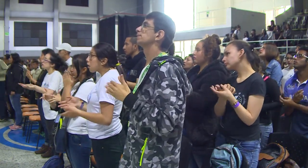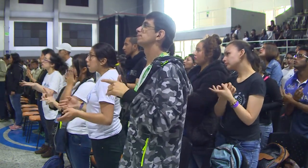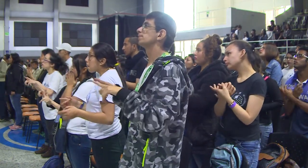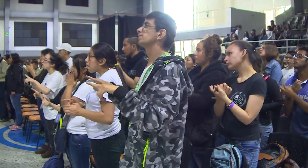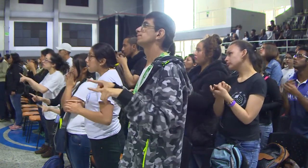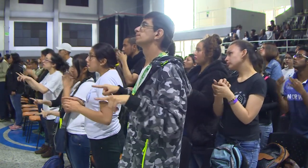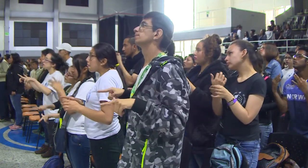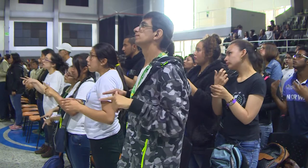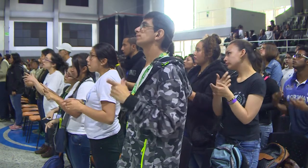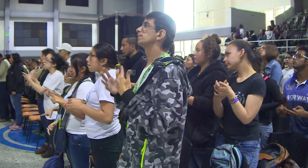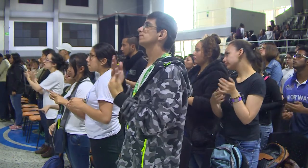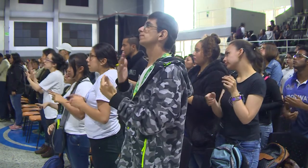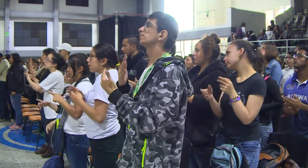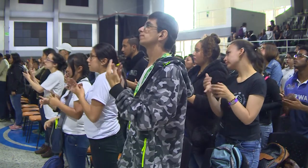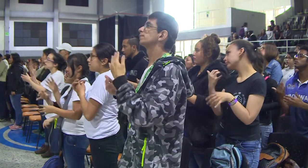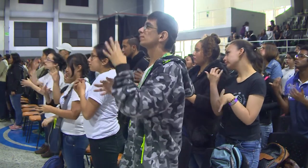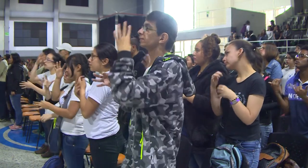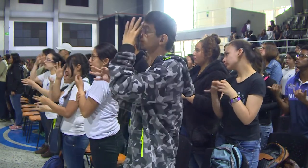1